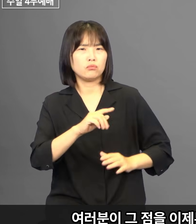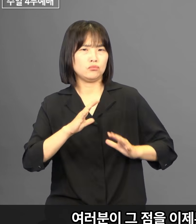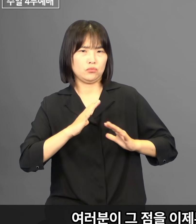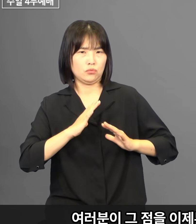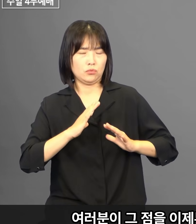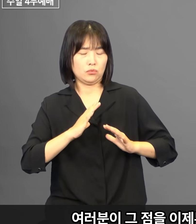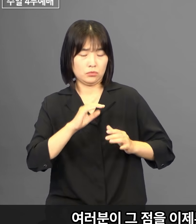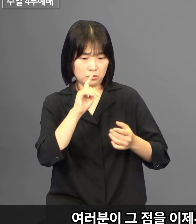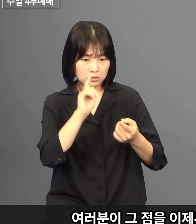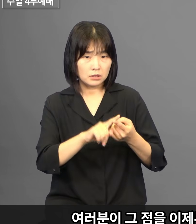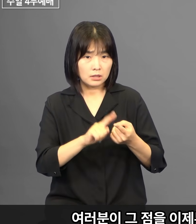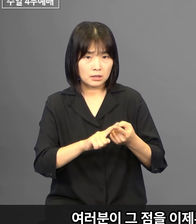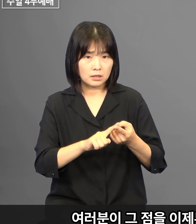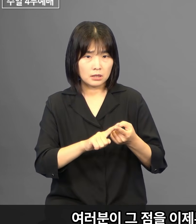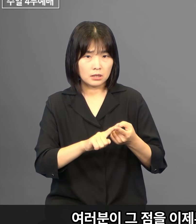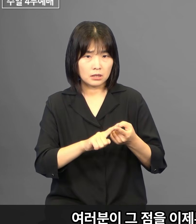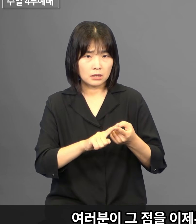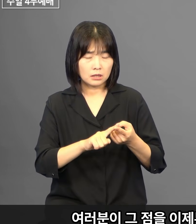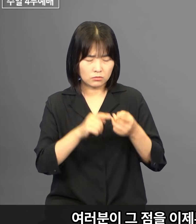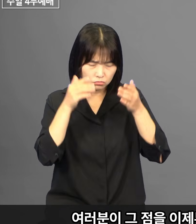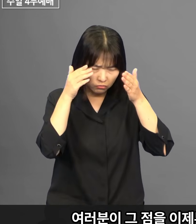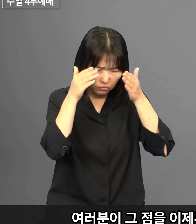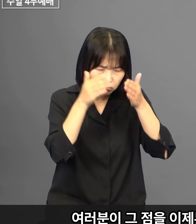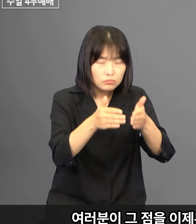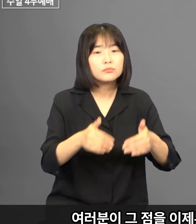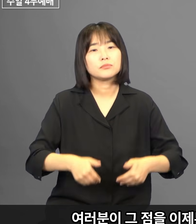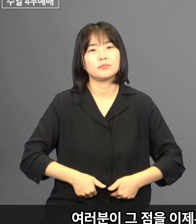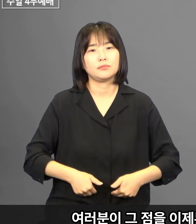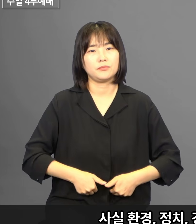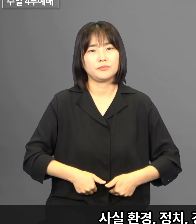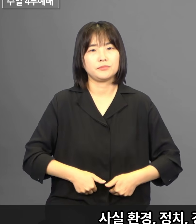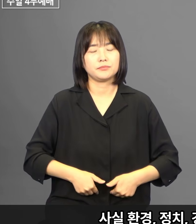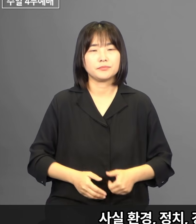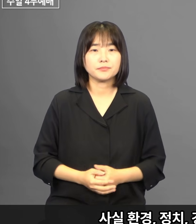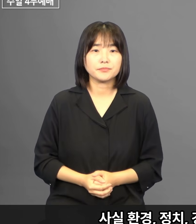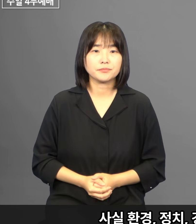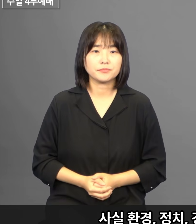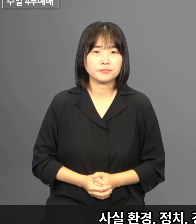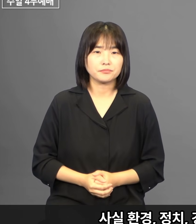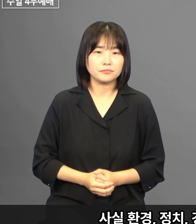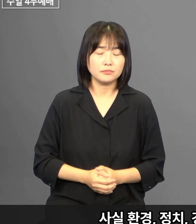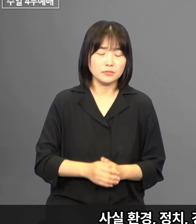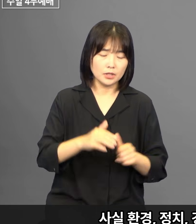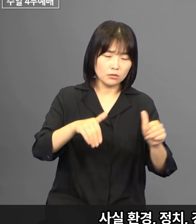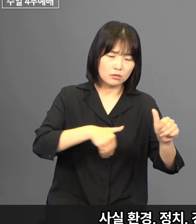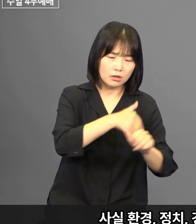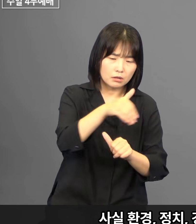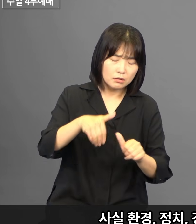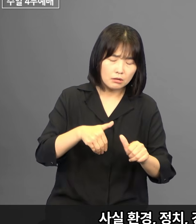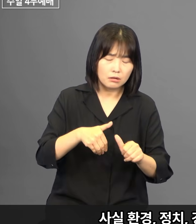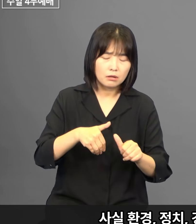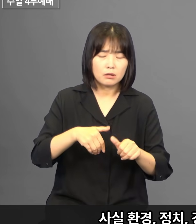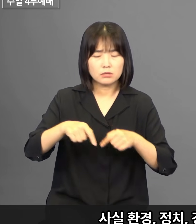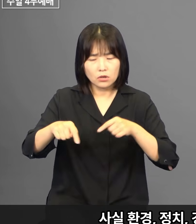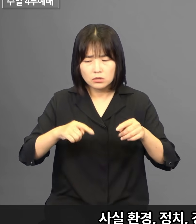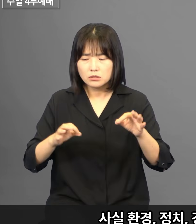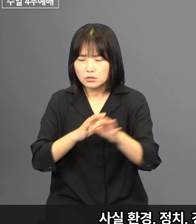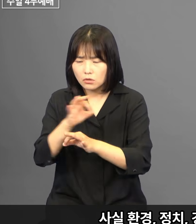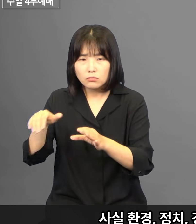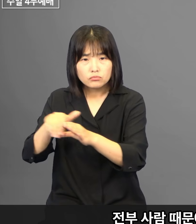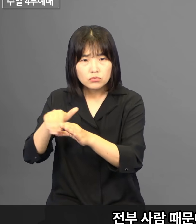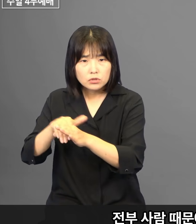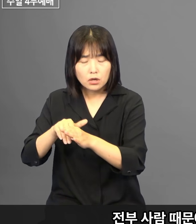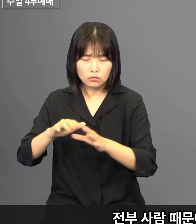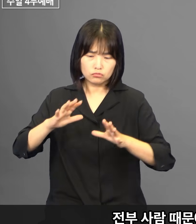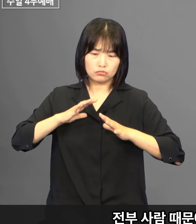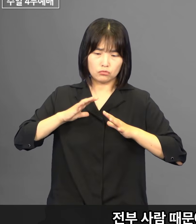그 점을 이제부터 정말 주목해 보셔야 합니다. 사실 환경, 정치, 경제, 문화의 이 두려운